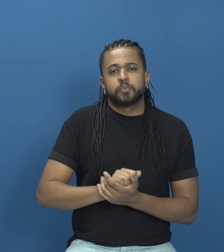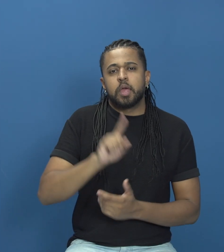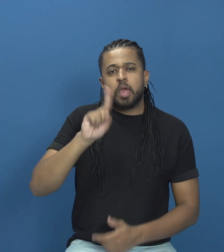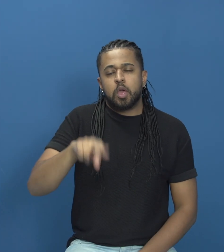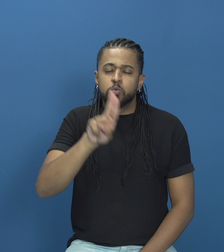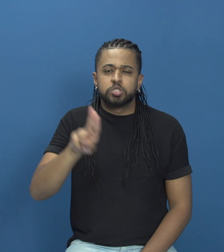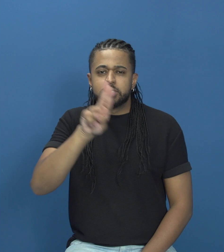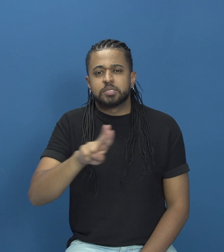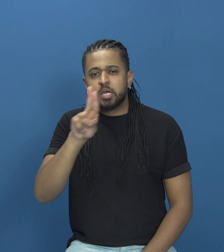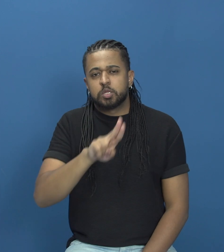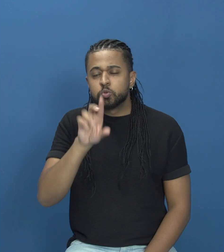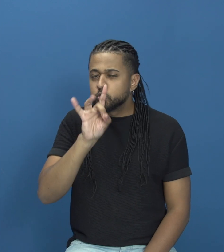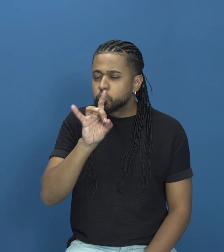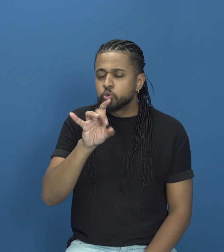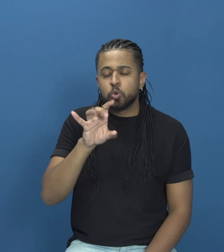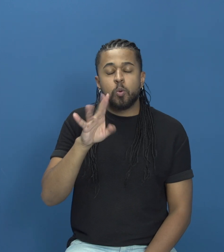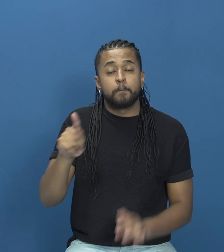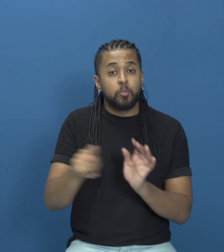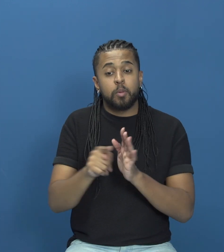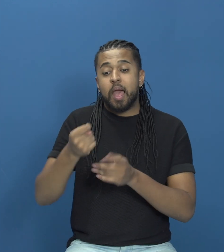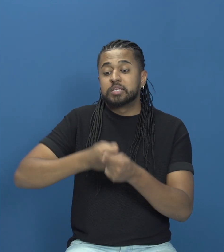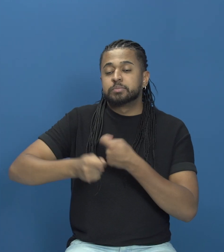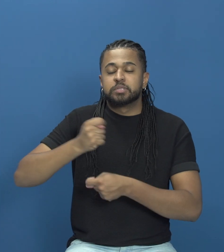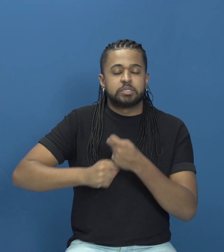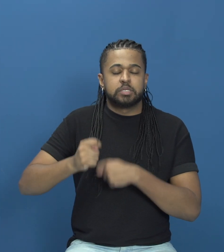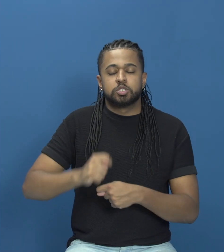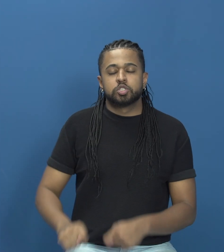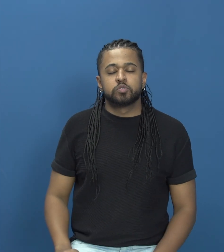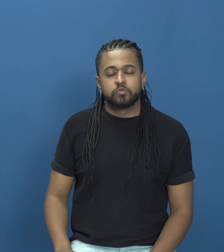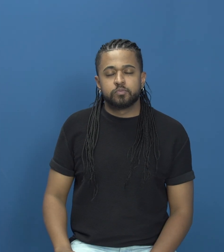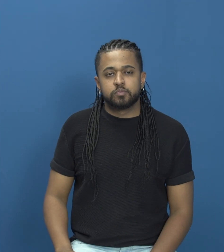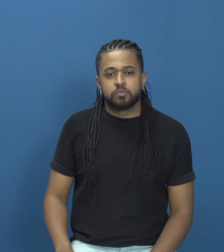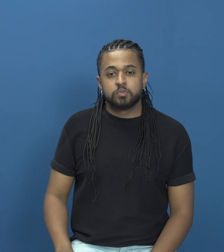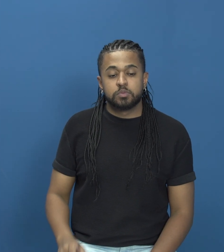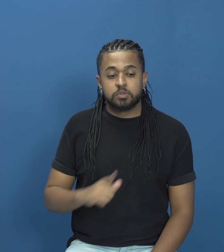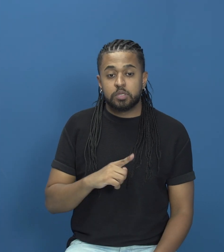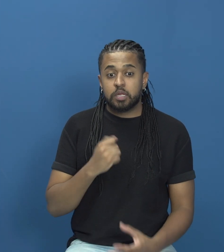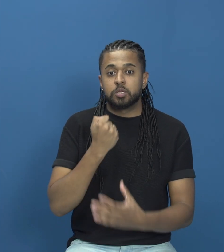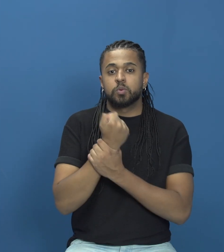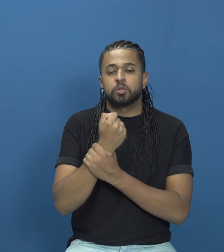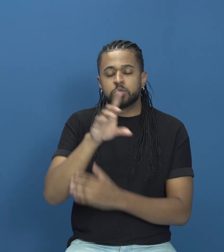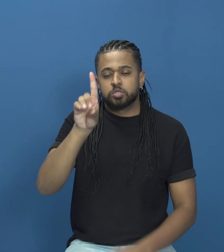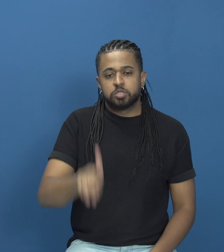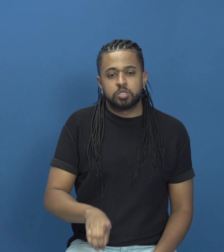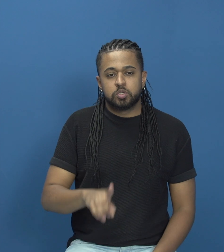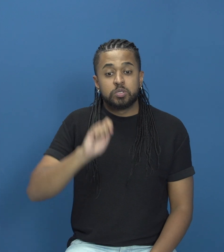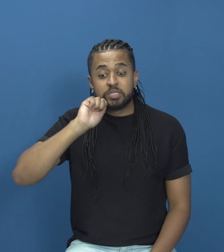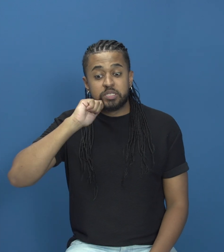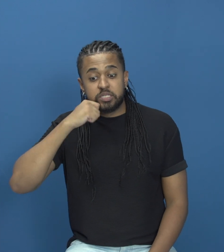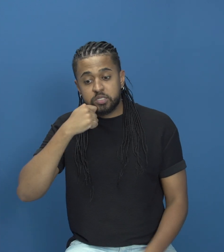serão utilizados apenas para fins administrativos, ficando resguardado o direito ao sigilo